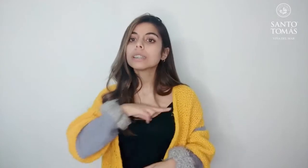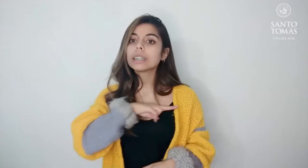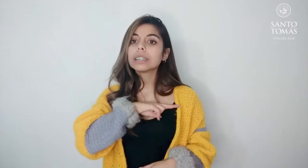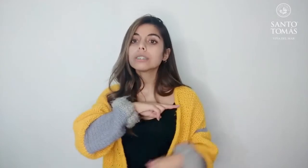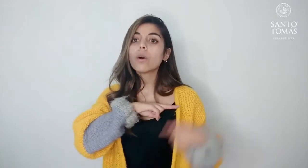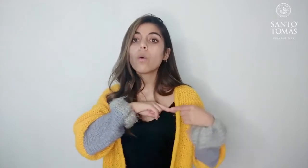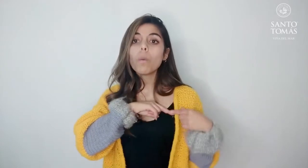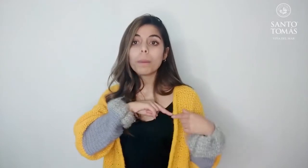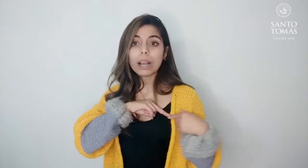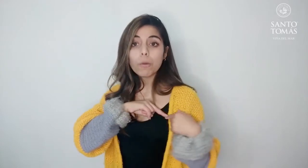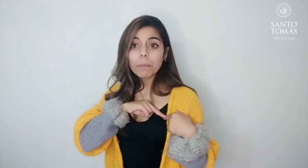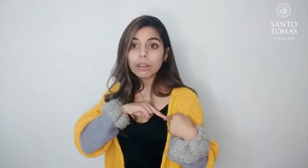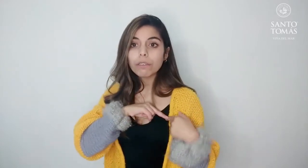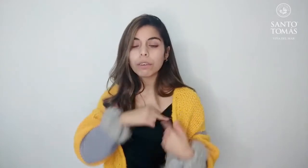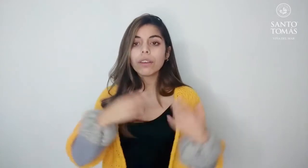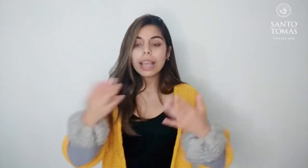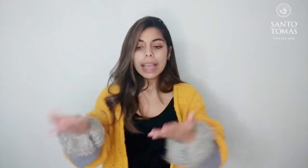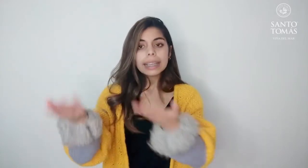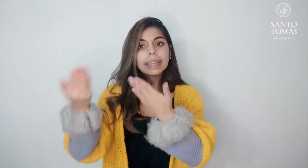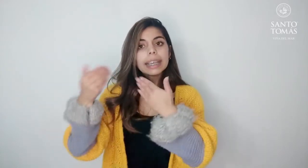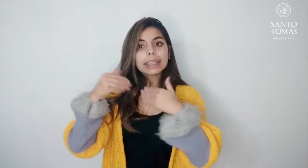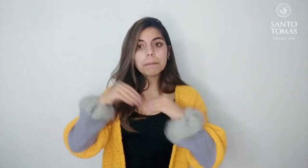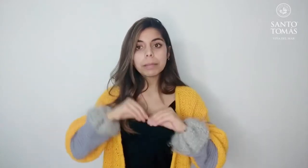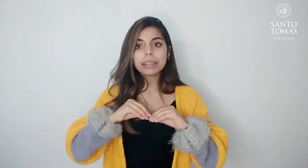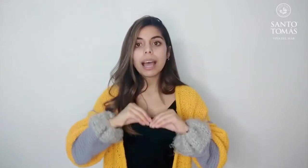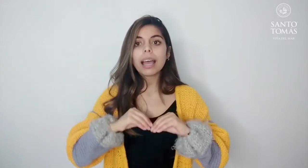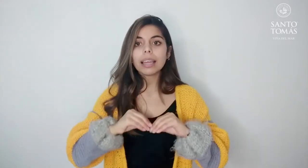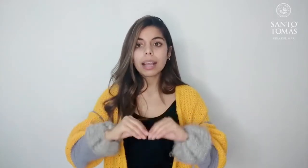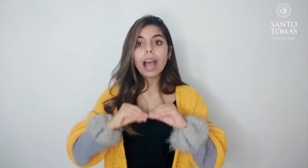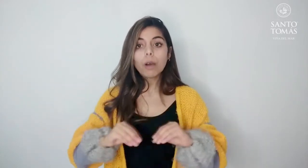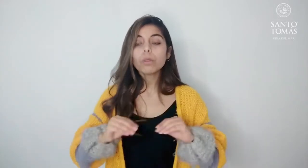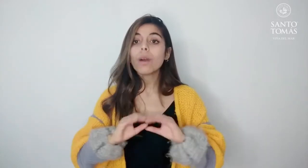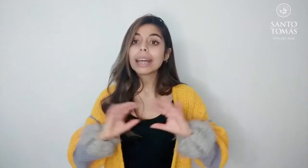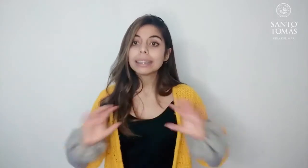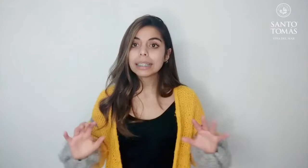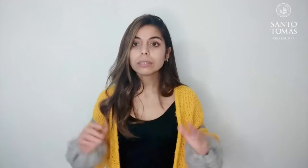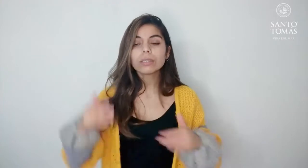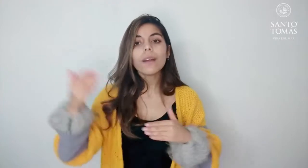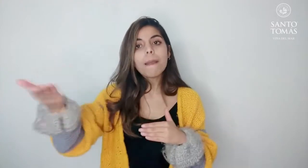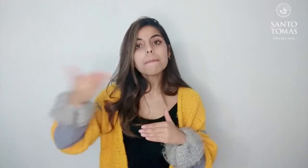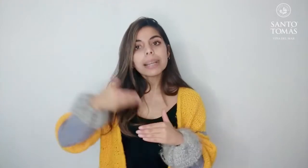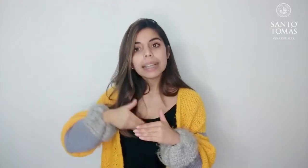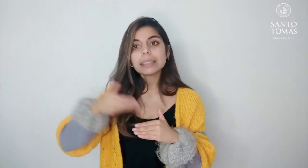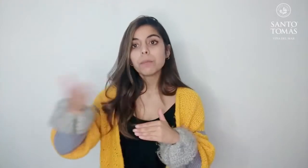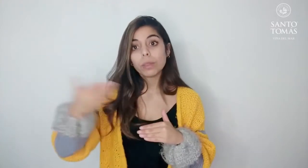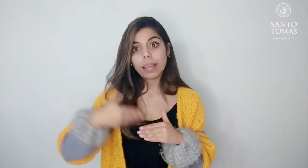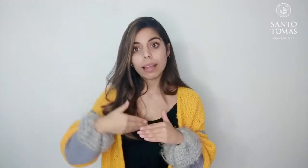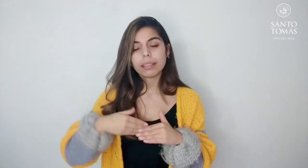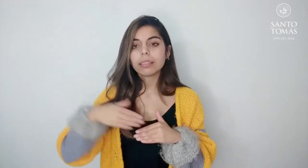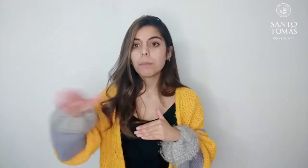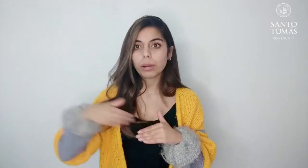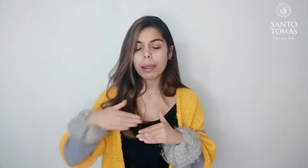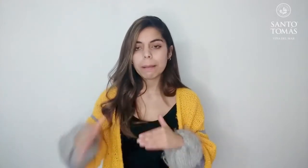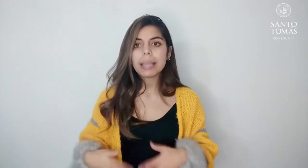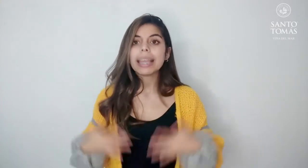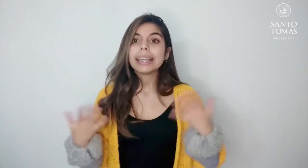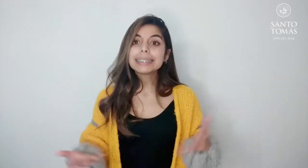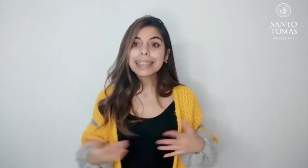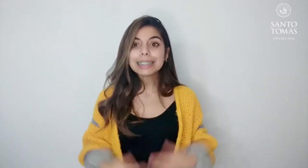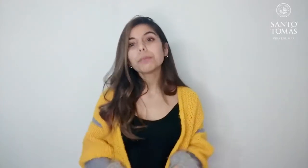docentes ocupen algún micrófono que transmita el audio a texto en manera simultánea, en tiempo real. En este caso,